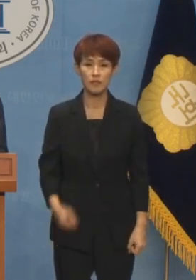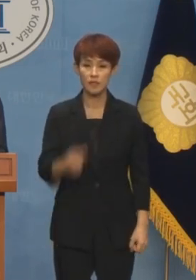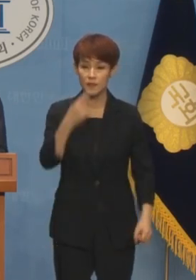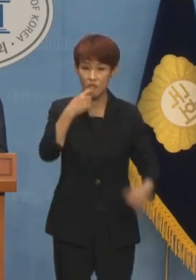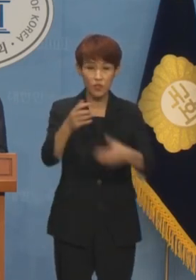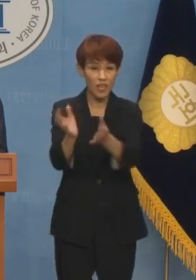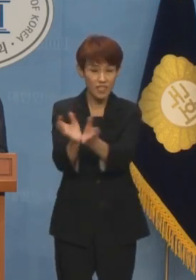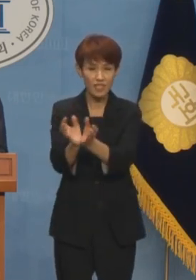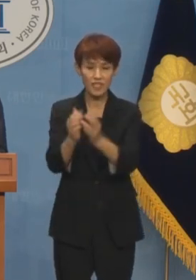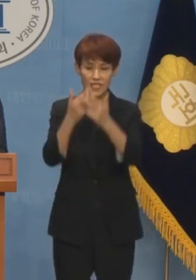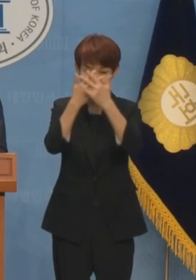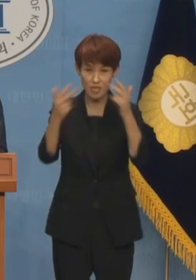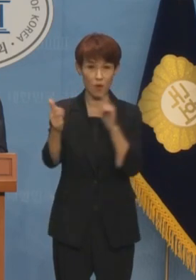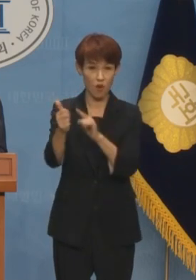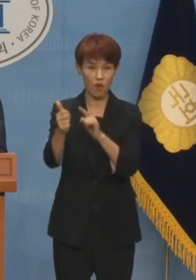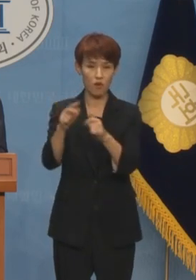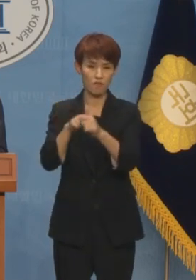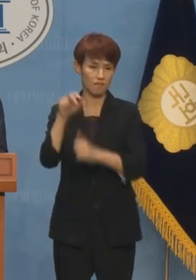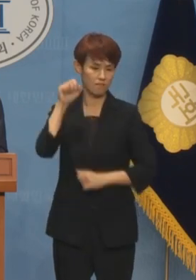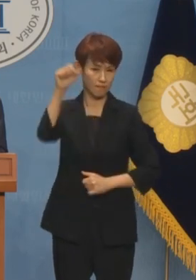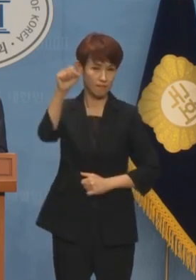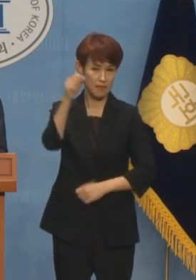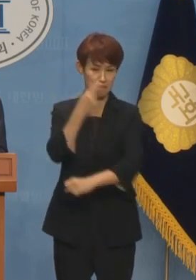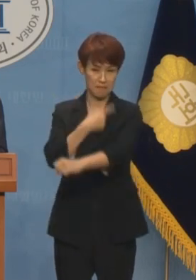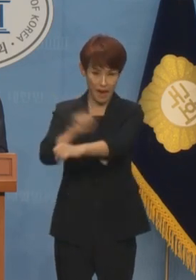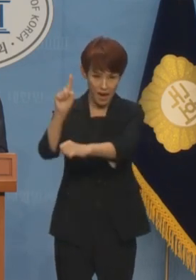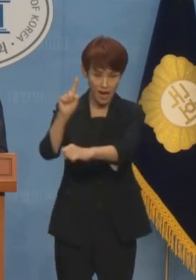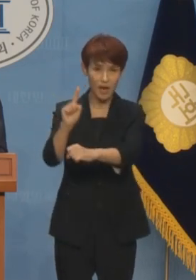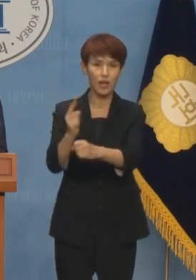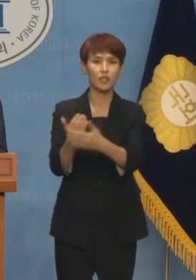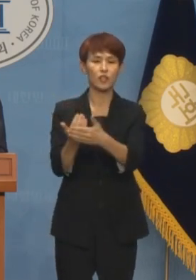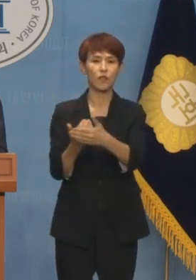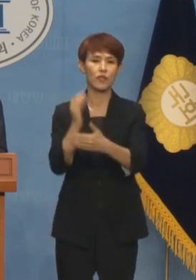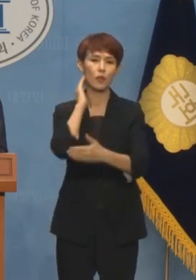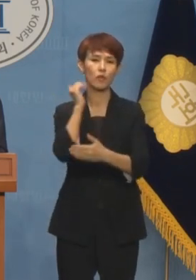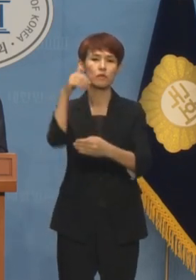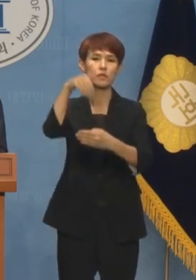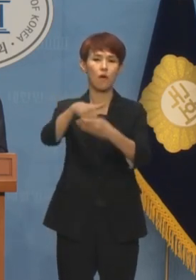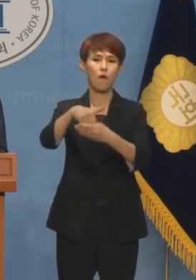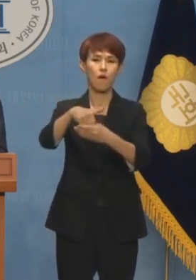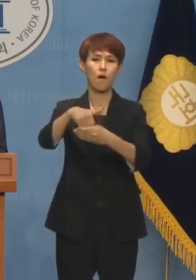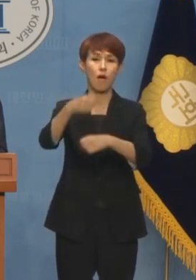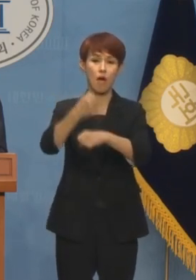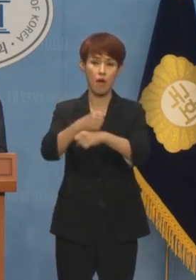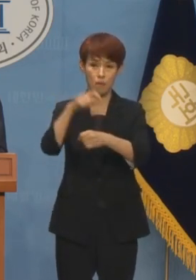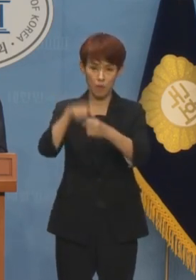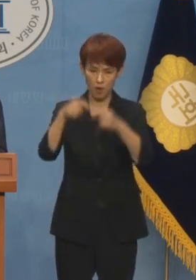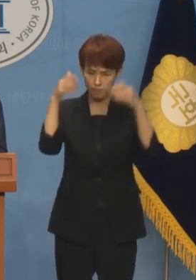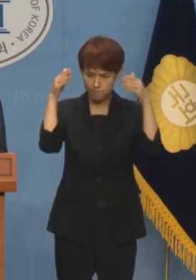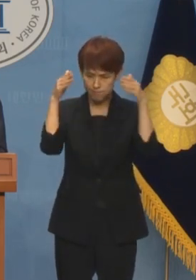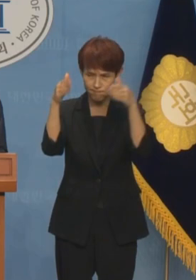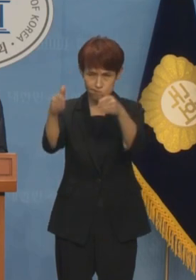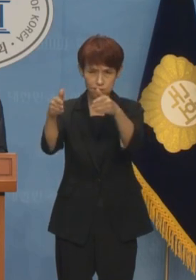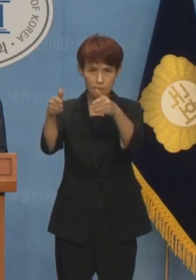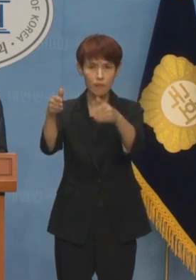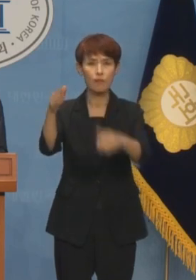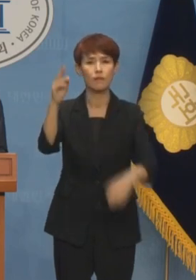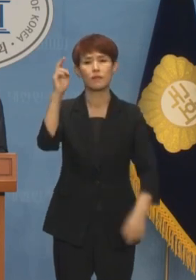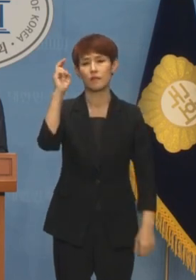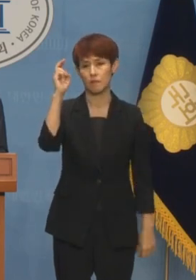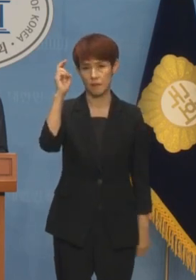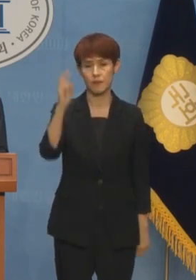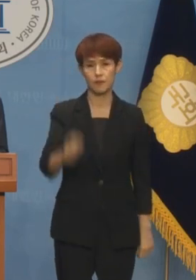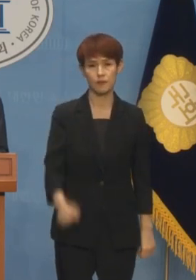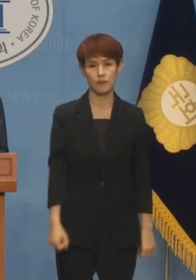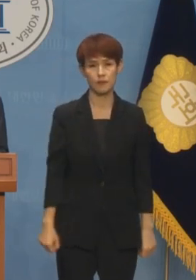민주당은 이 대표가 출마 자격을 잃기 전에 대선을 치르는 데 모든 것을 걸 것입니다.